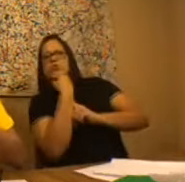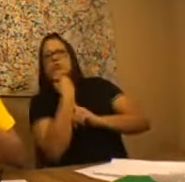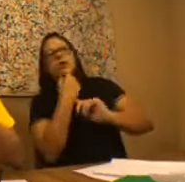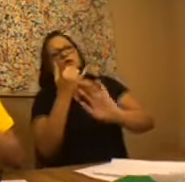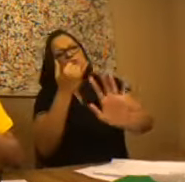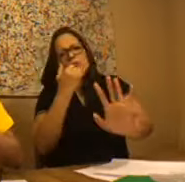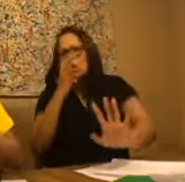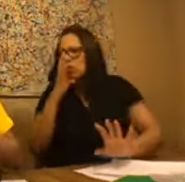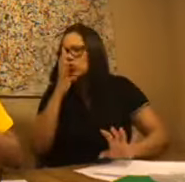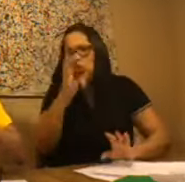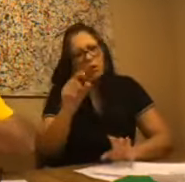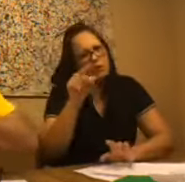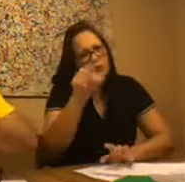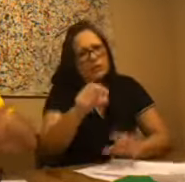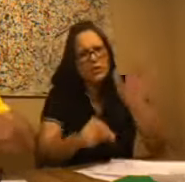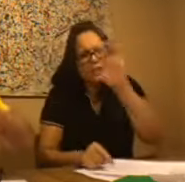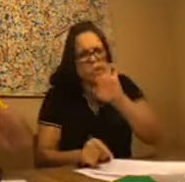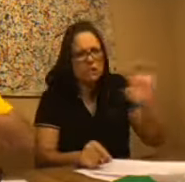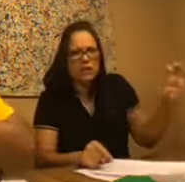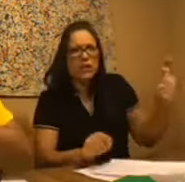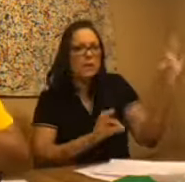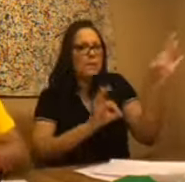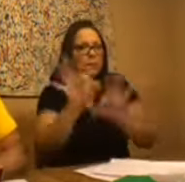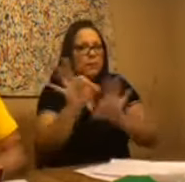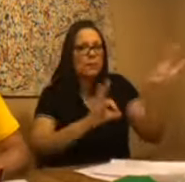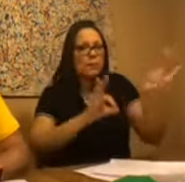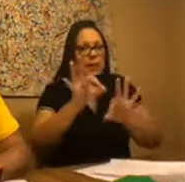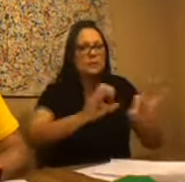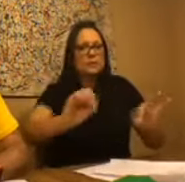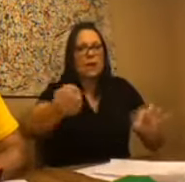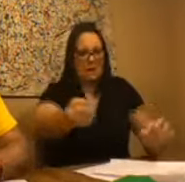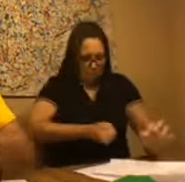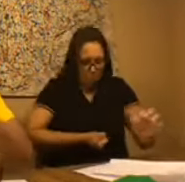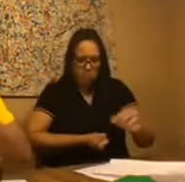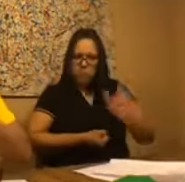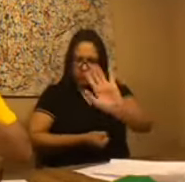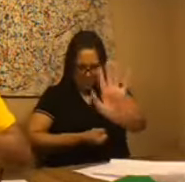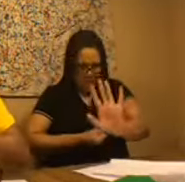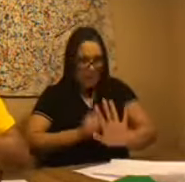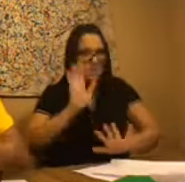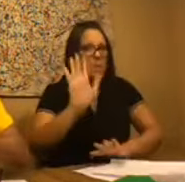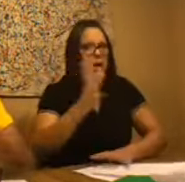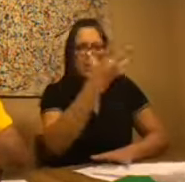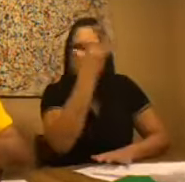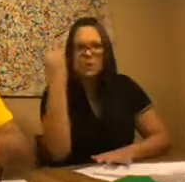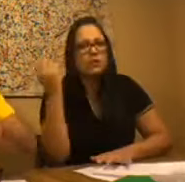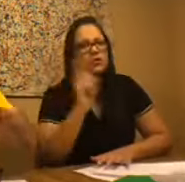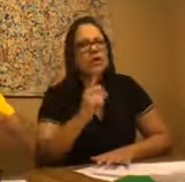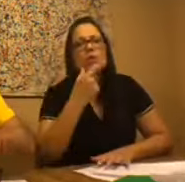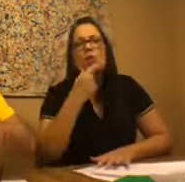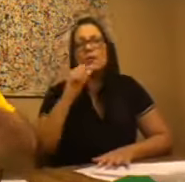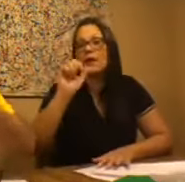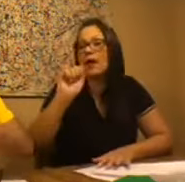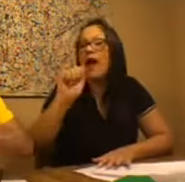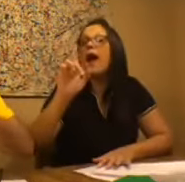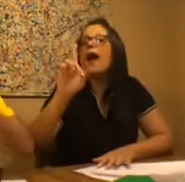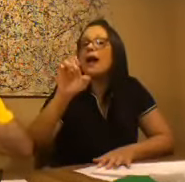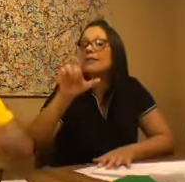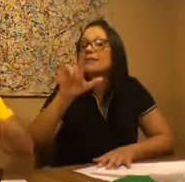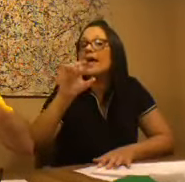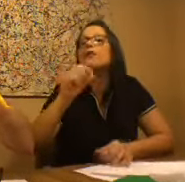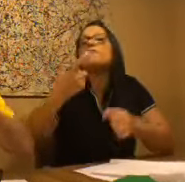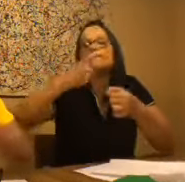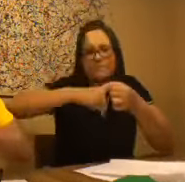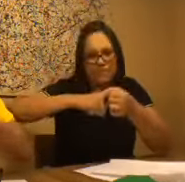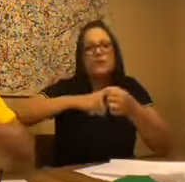acusando vocês na esquerda de ter planejado a tentativa de homicídio pra cima de mim mas não esqueçamos que o adélio era filiado ao